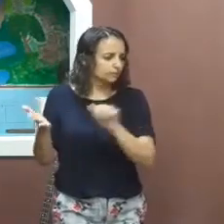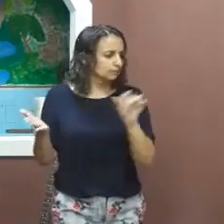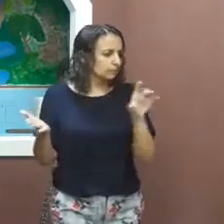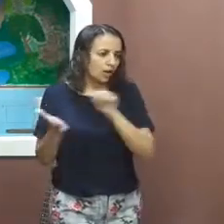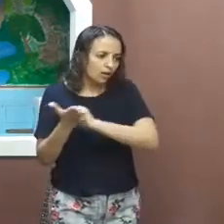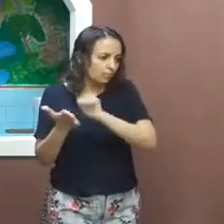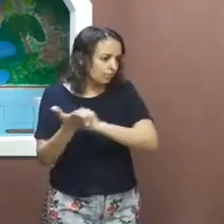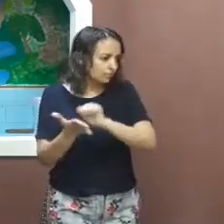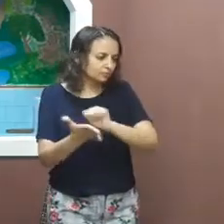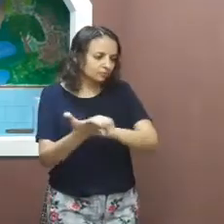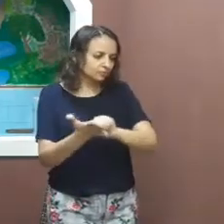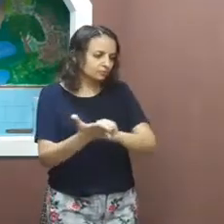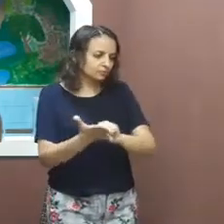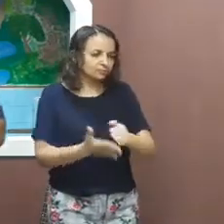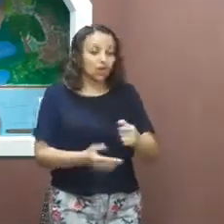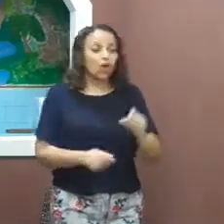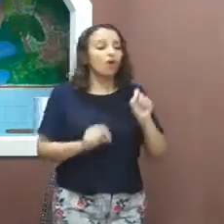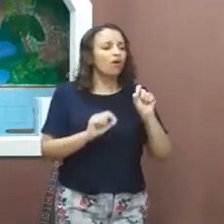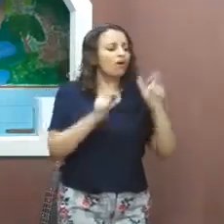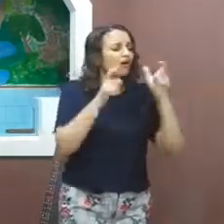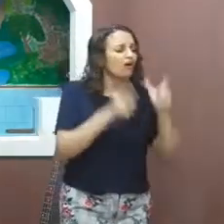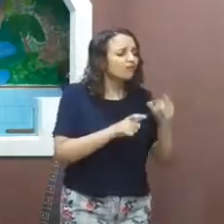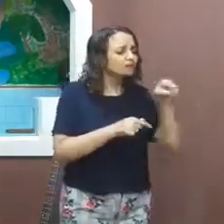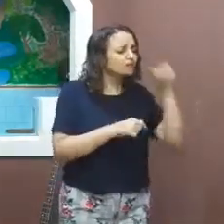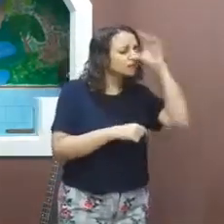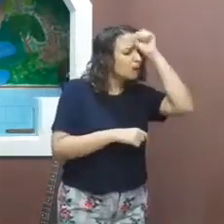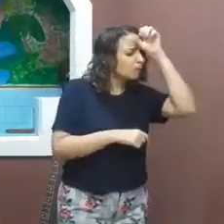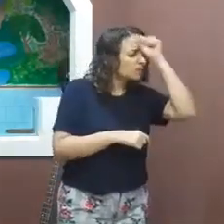Ai pastor, onde você aprendeu isso? Na palavra de Deus.